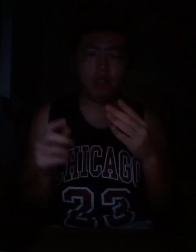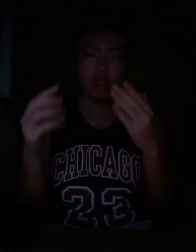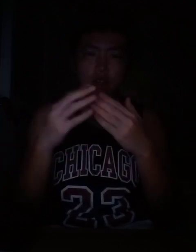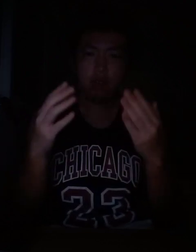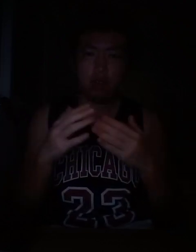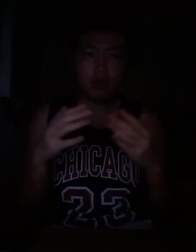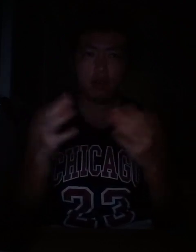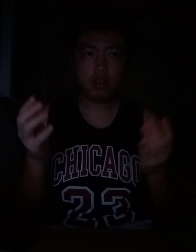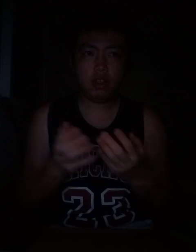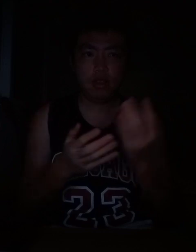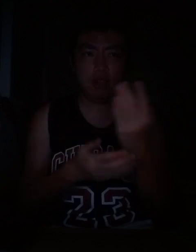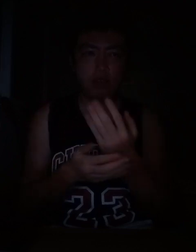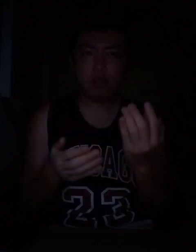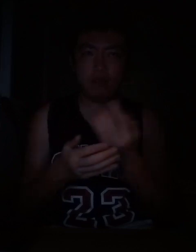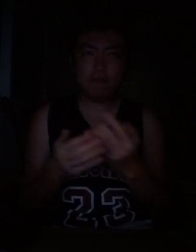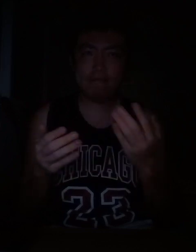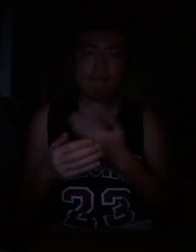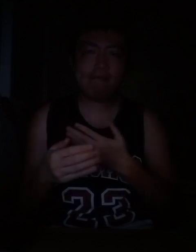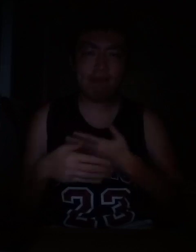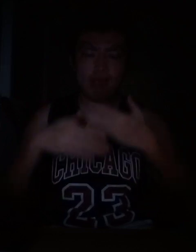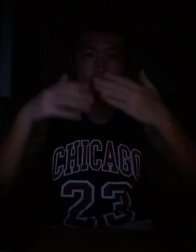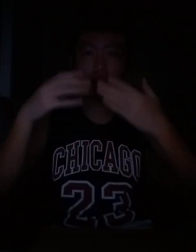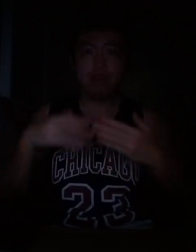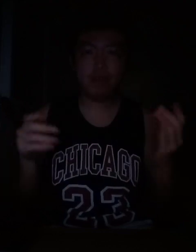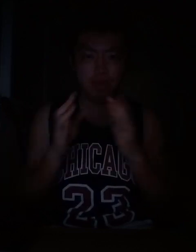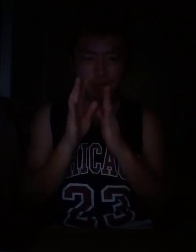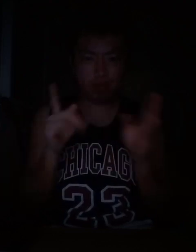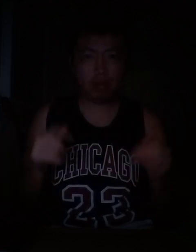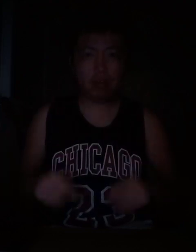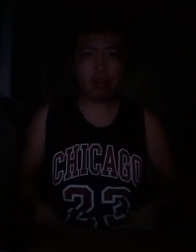잼버리 대원들은 기대에 부푼 모습을 드러냈습니다.